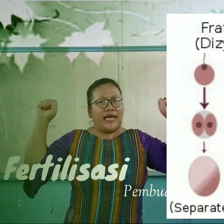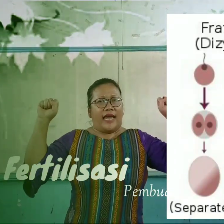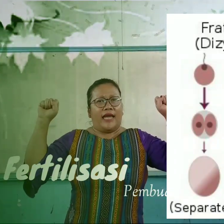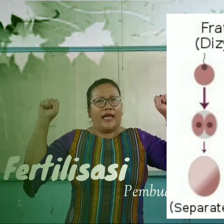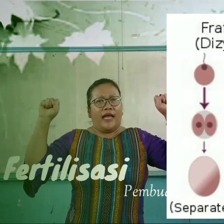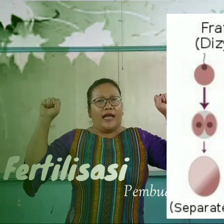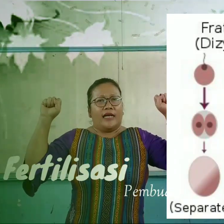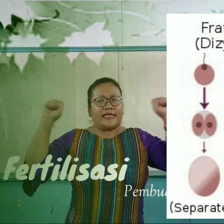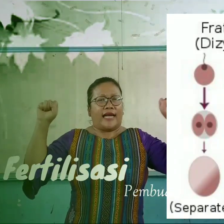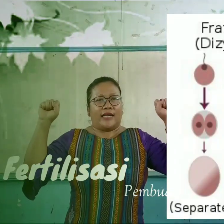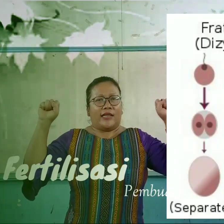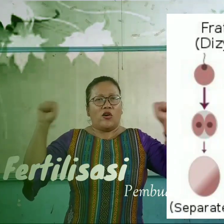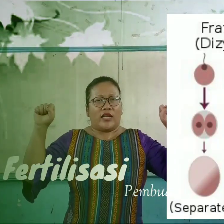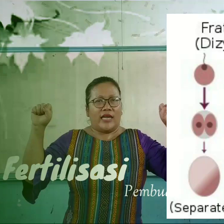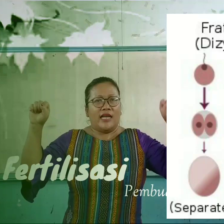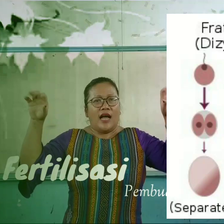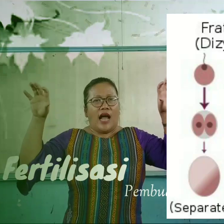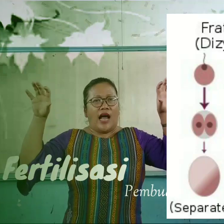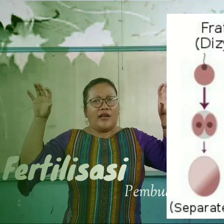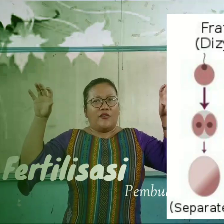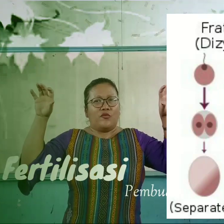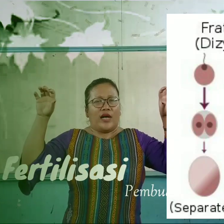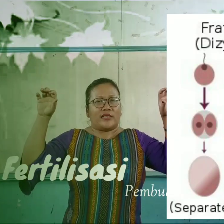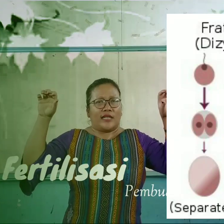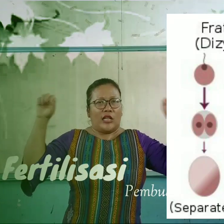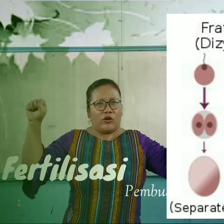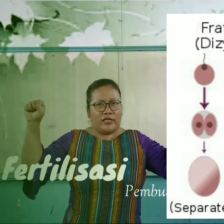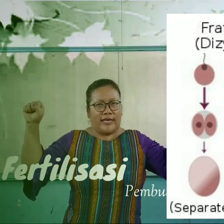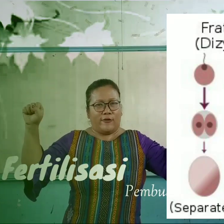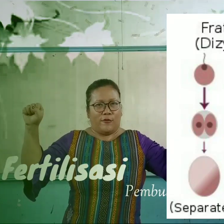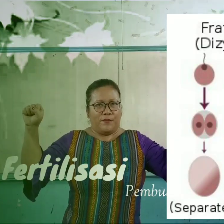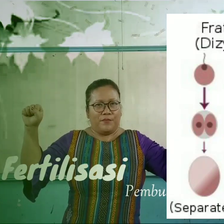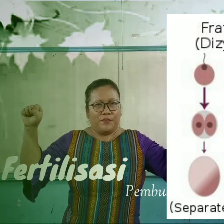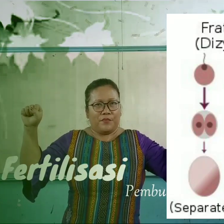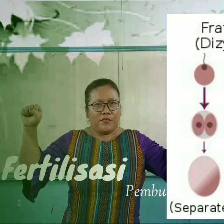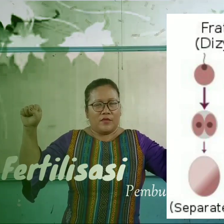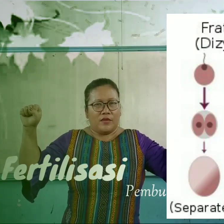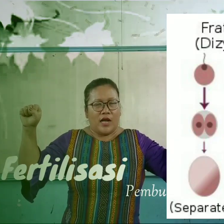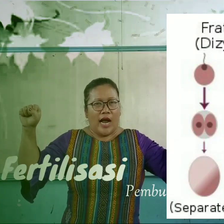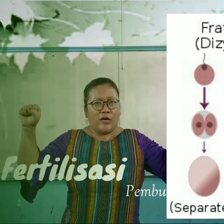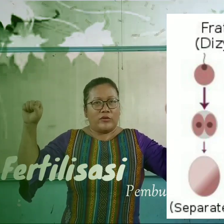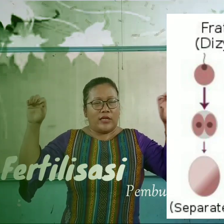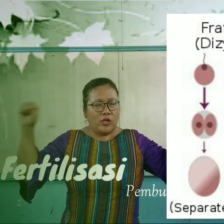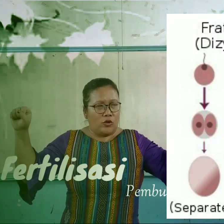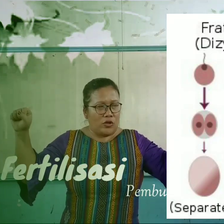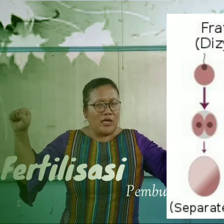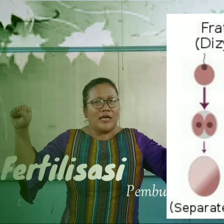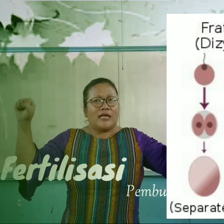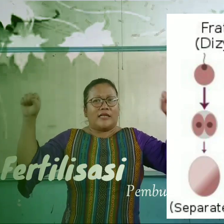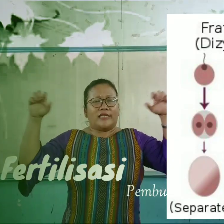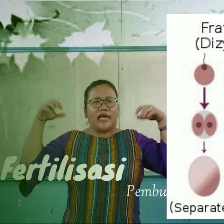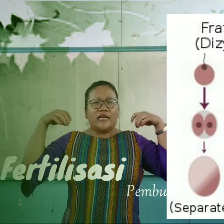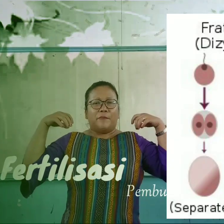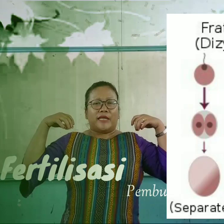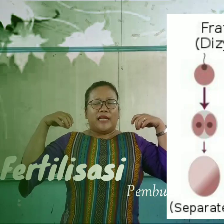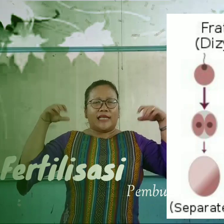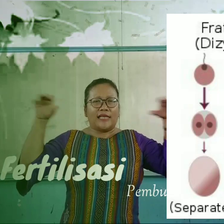fase sekretori ada dua sel telur di situ. Ada dua sel telur. Terjadi